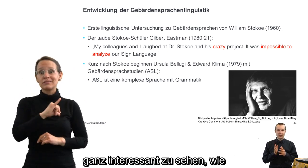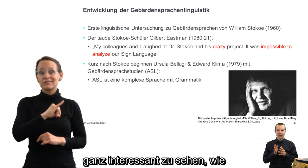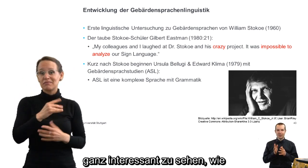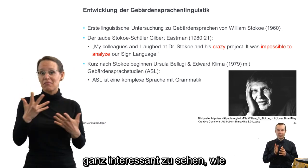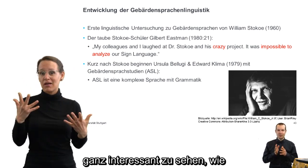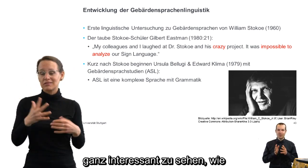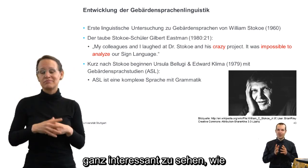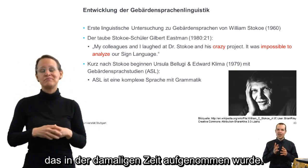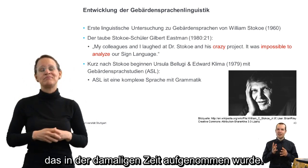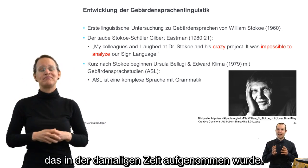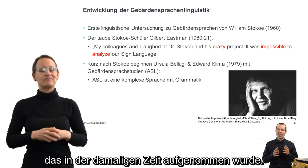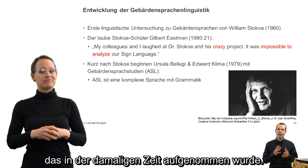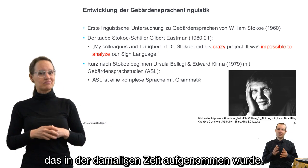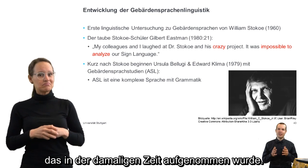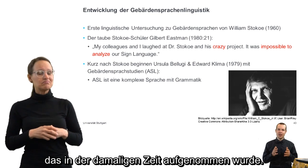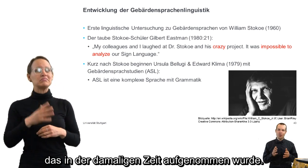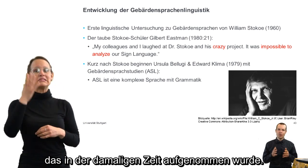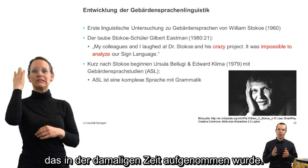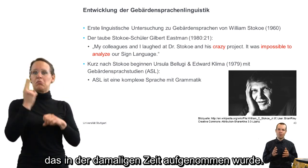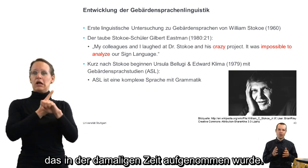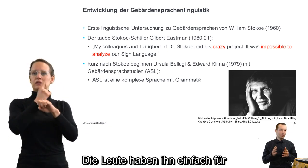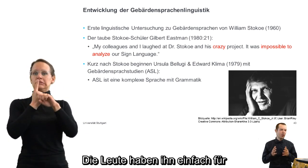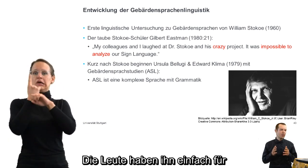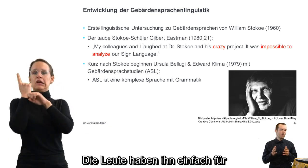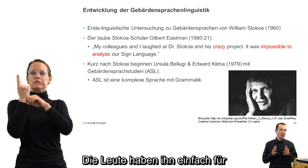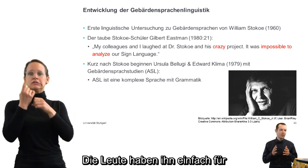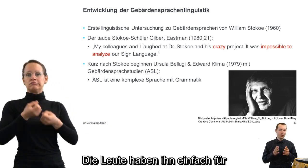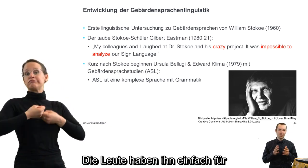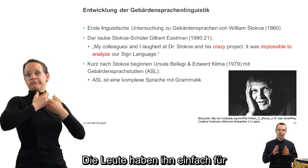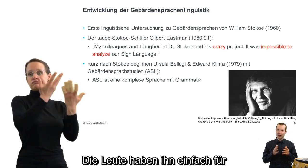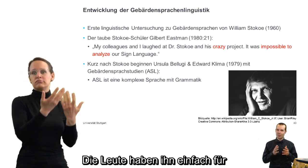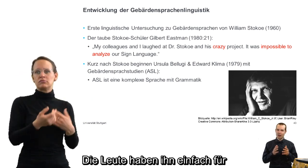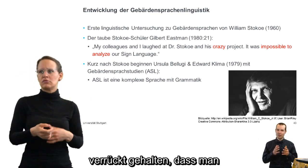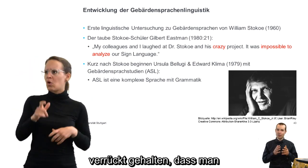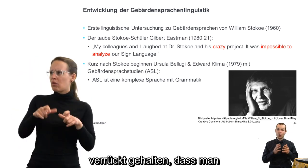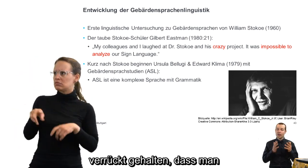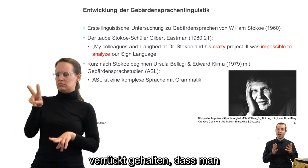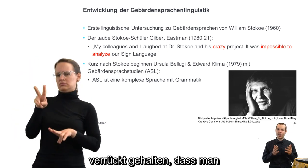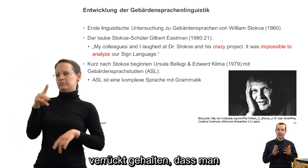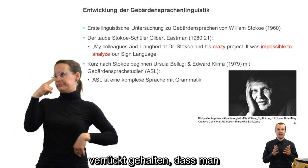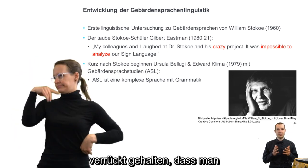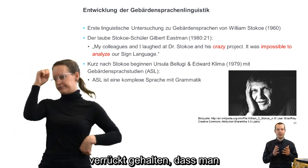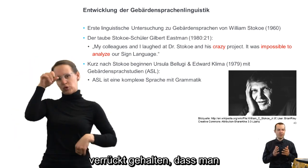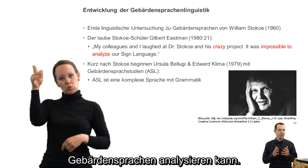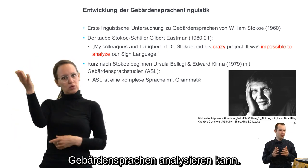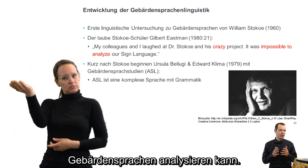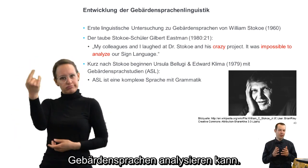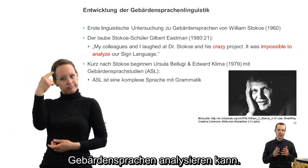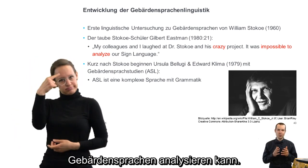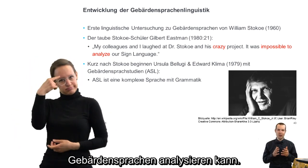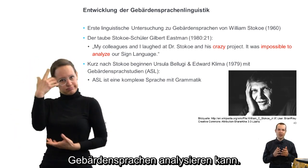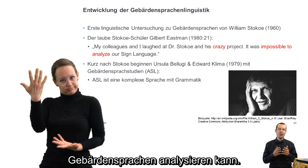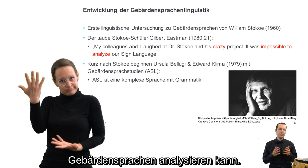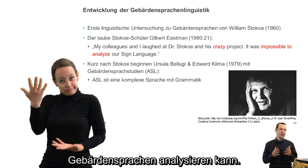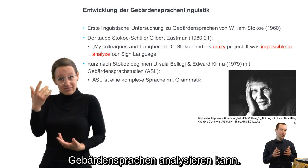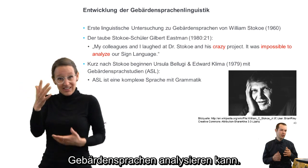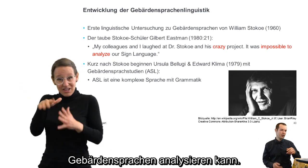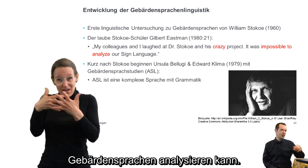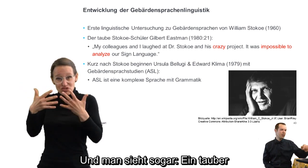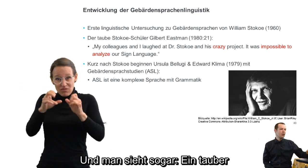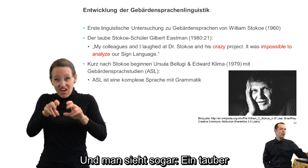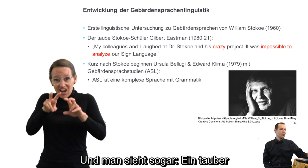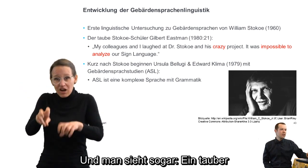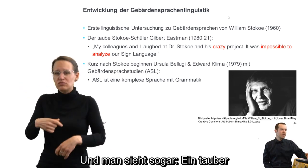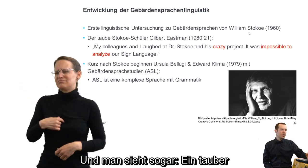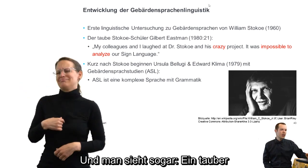sehen, wie das in der damaligen Zeit aufgenommen wurde. Die Leute haben ihn einfach verrückt gehalten, dass man Gebärdensprachen analysieren